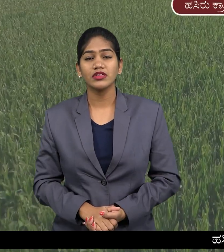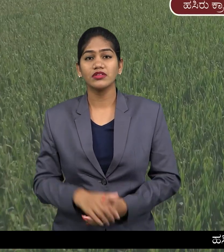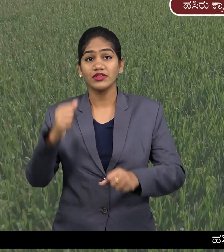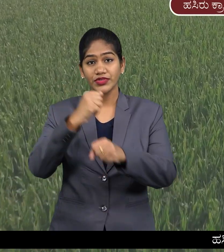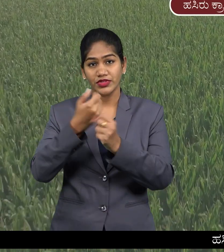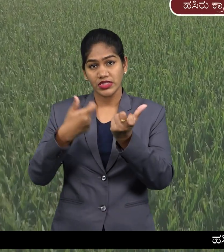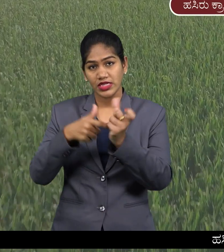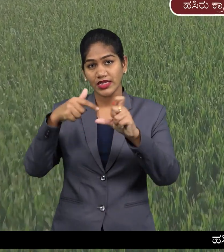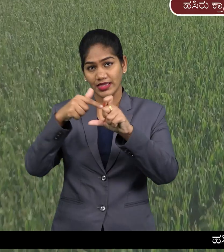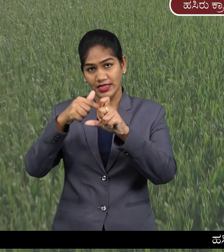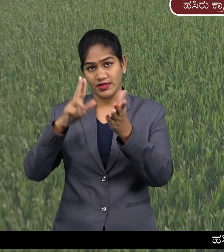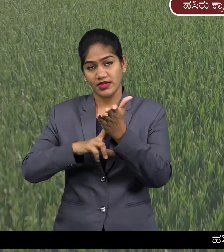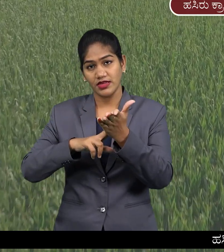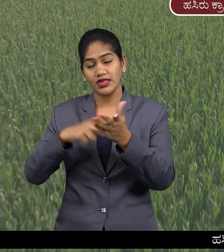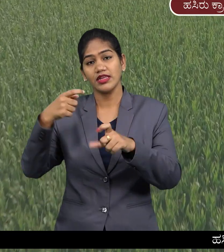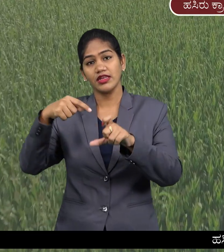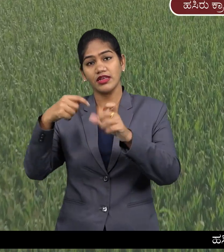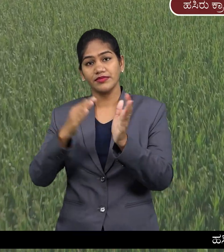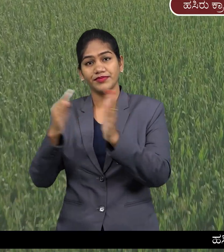ಹಸಿರು ಕ್ರಾಂತಿ